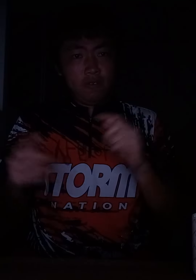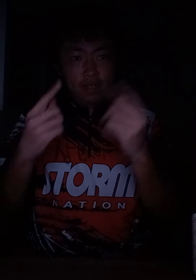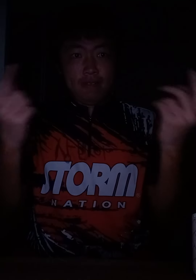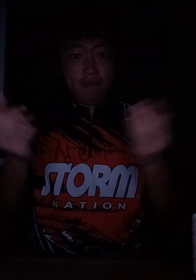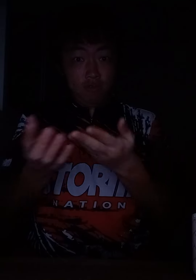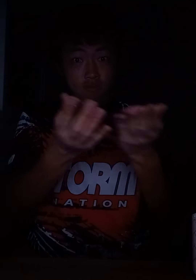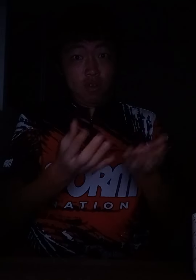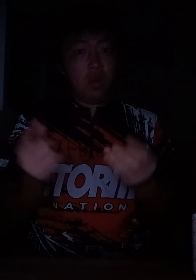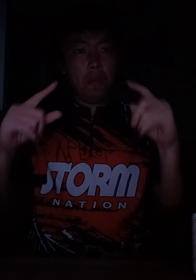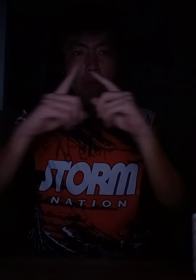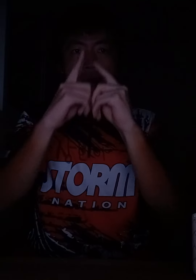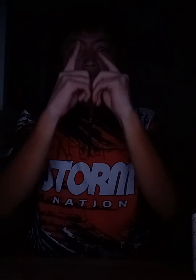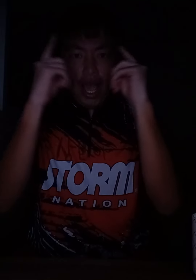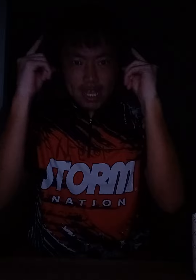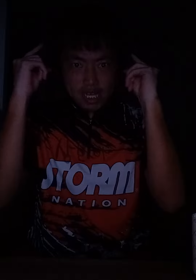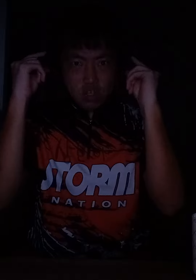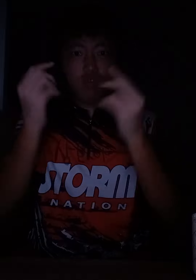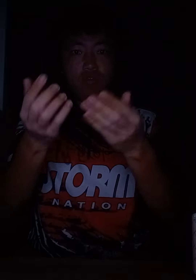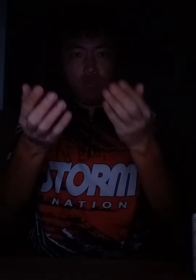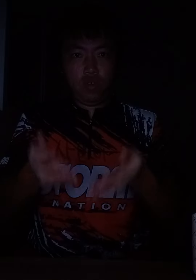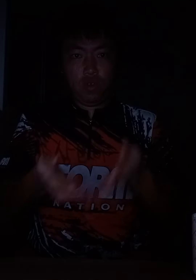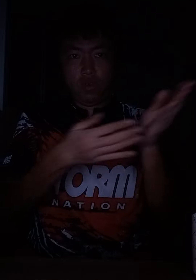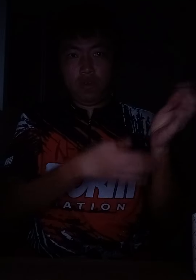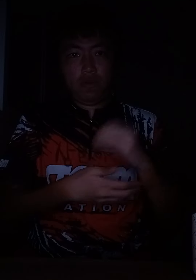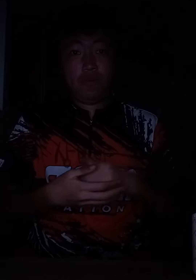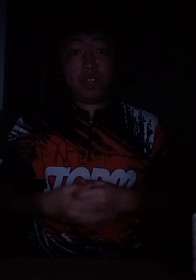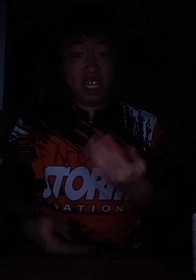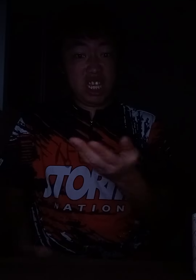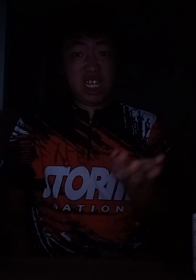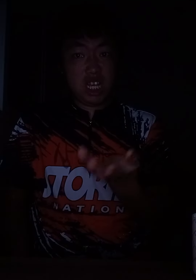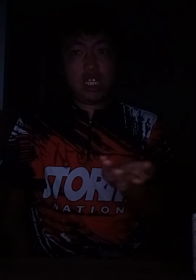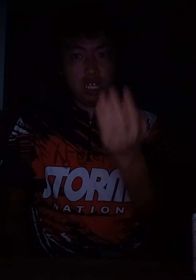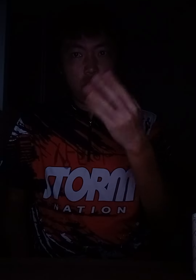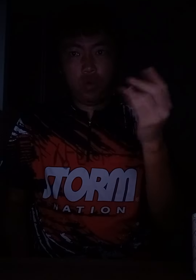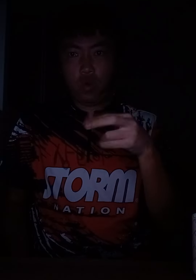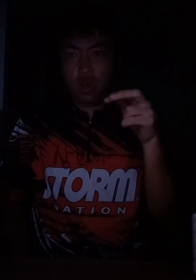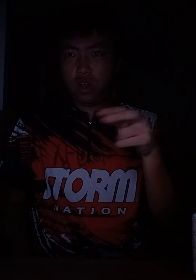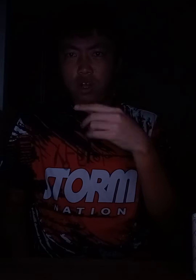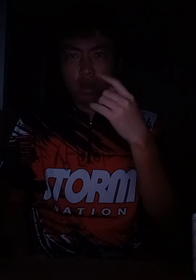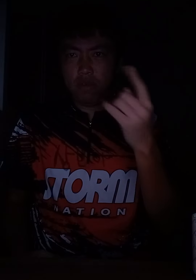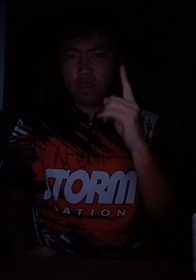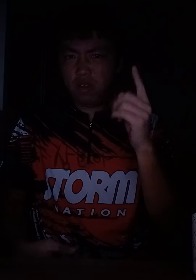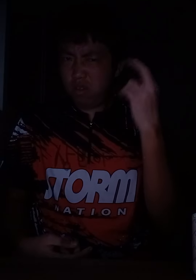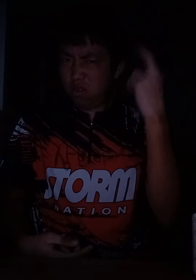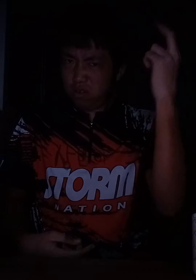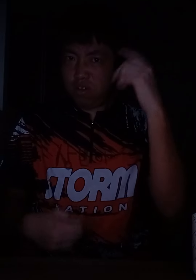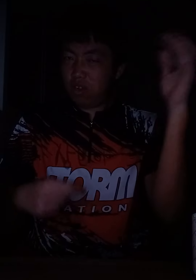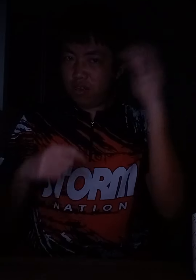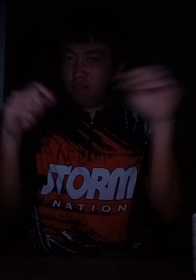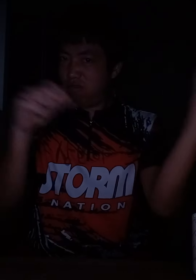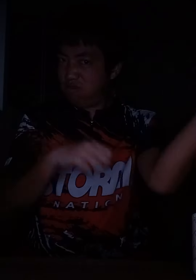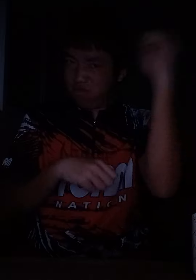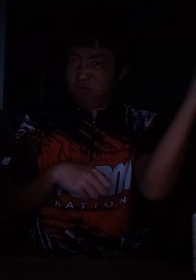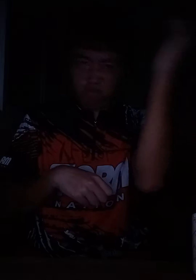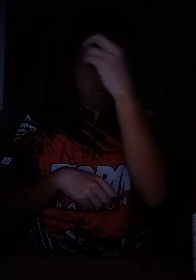영무원이 들어와가지고 그 마스크를 주고 내렸어요. 네가 신고했냐면 가방으로 그 여성분 머리를 후려치더라고요.